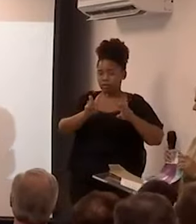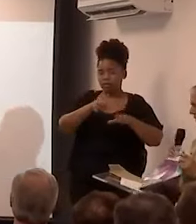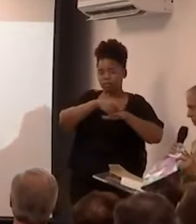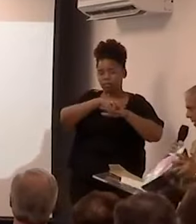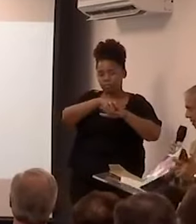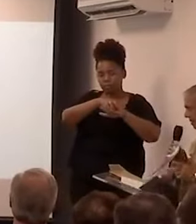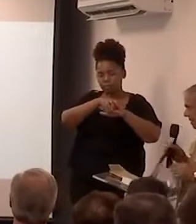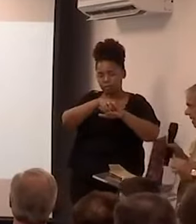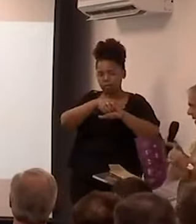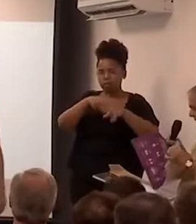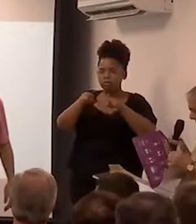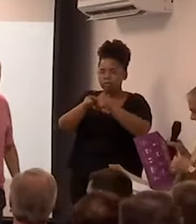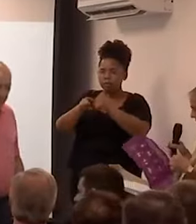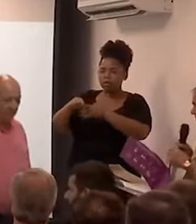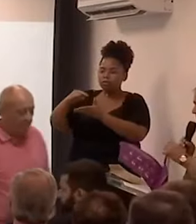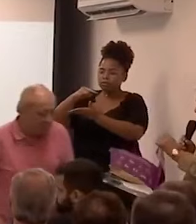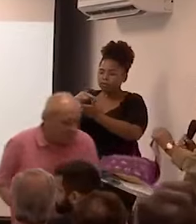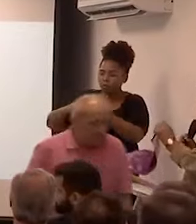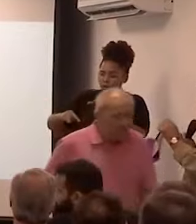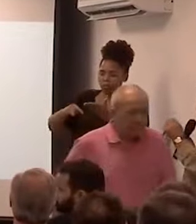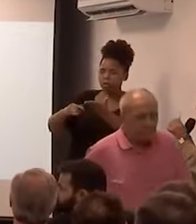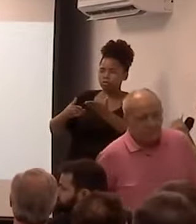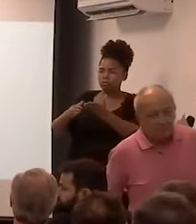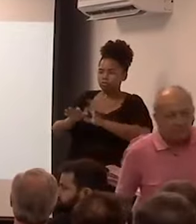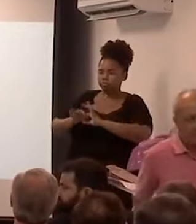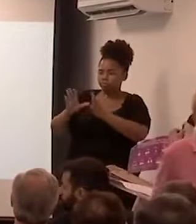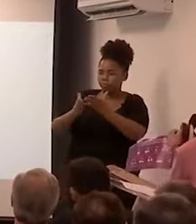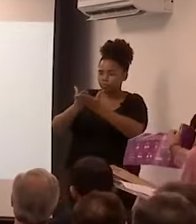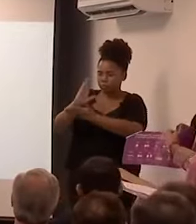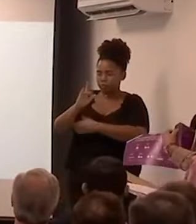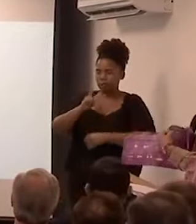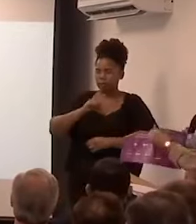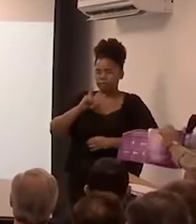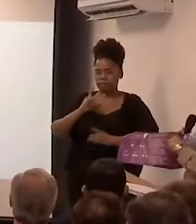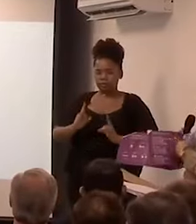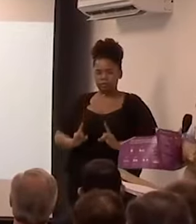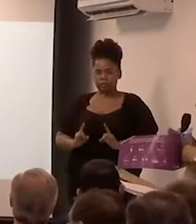sobre licenciamento, a gente vê um prédio,